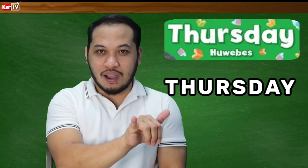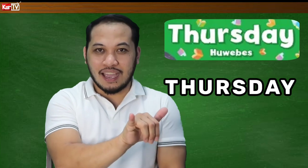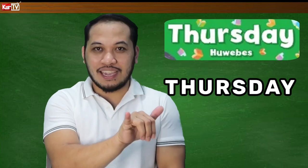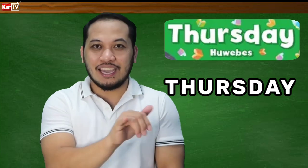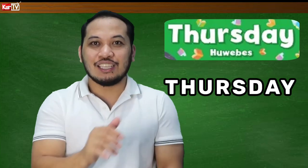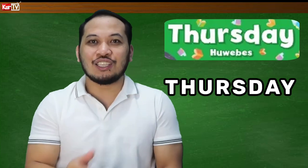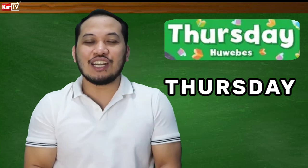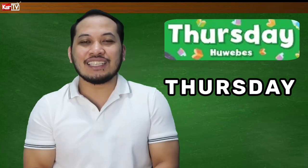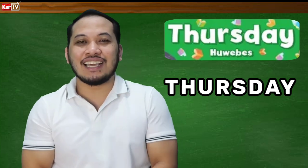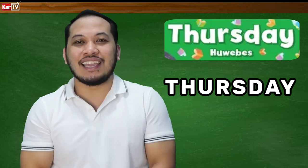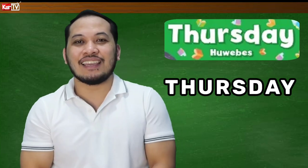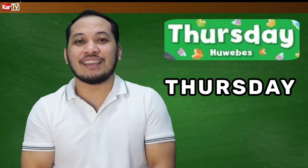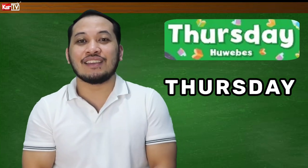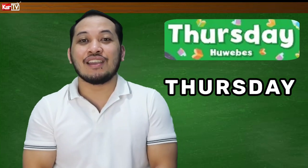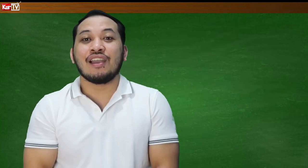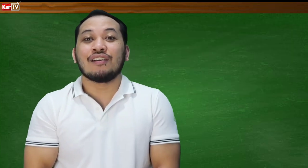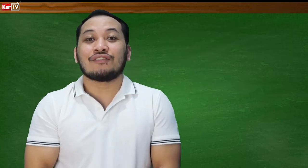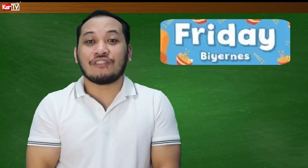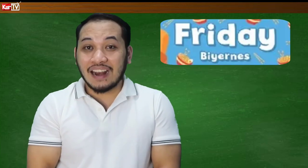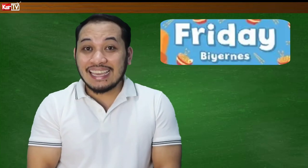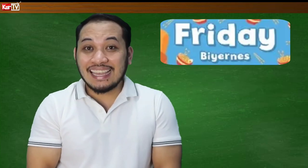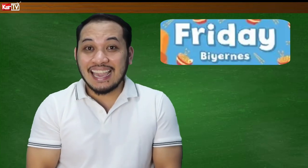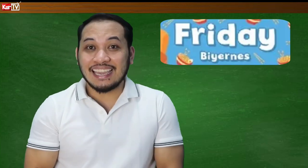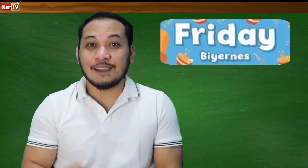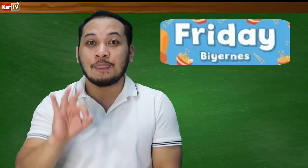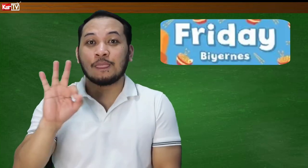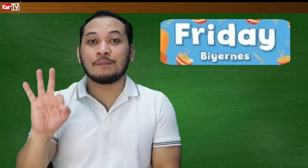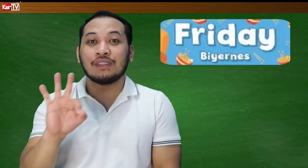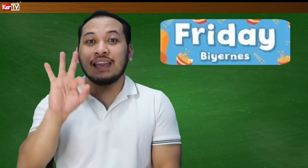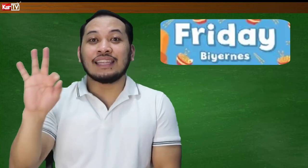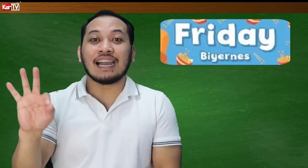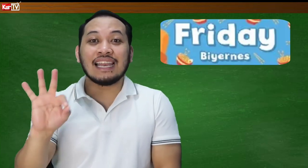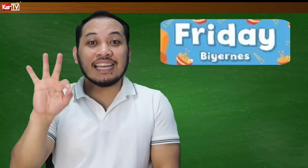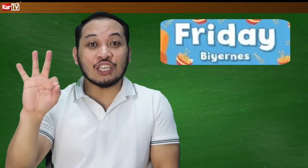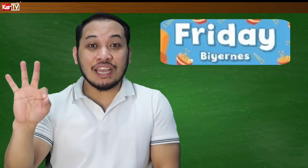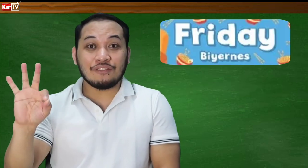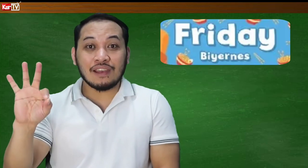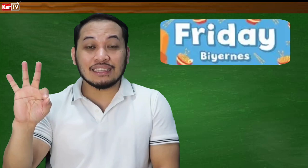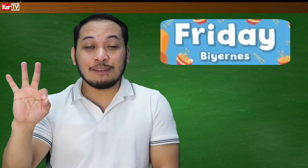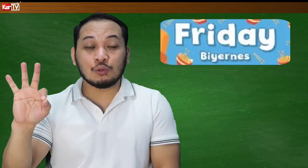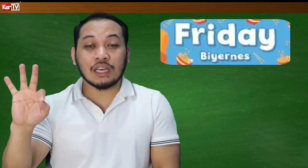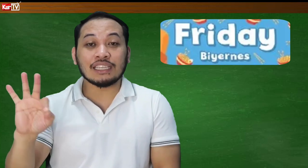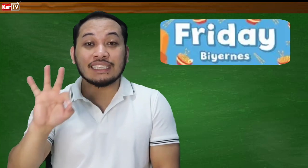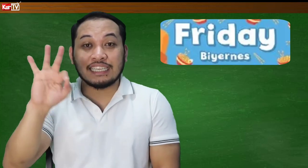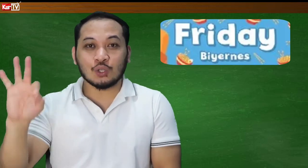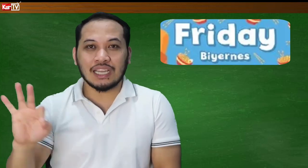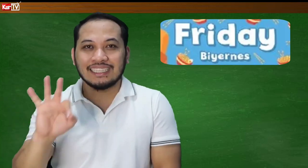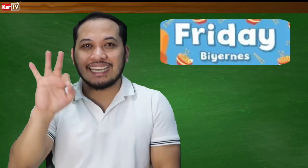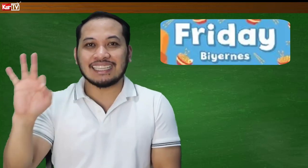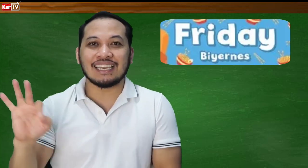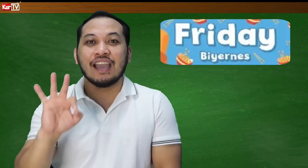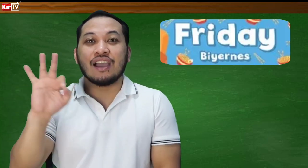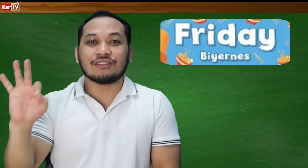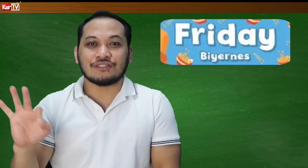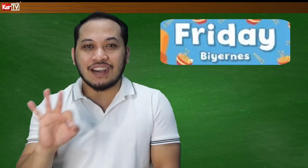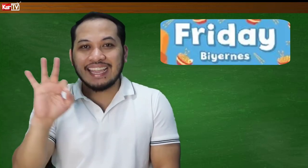T-H-U-R-S-D-A-Y. Thursday. Friday. Naka-letter F lang din po tayo, tapos ikot lang din natin.